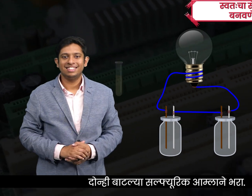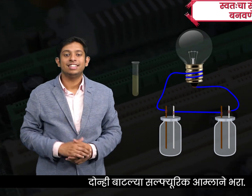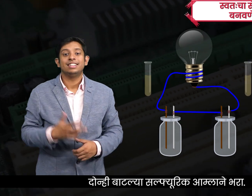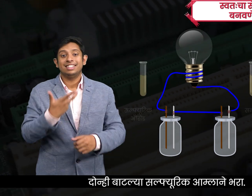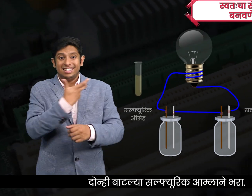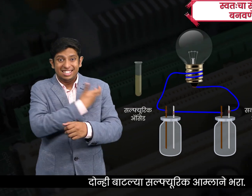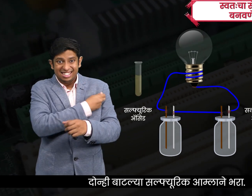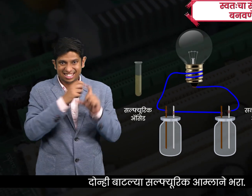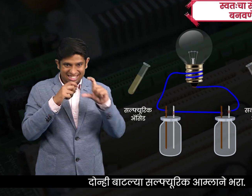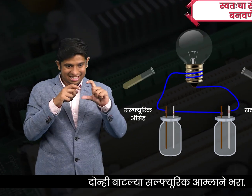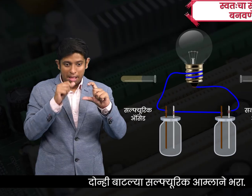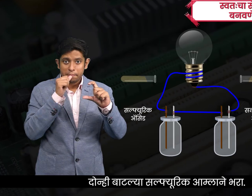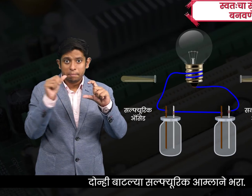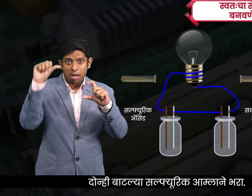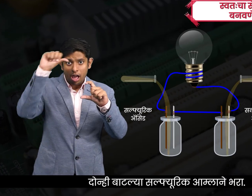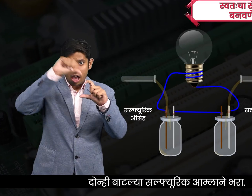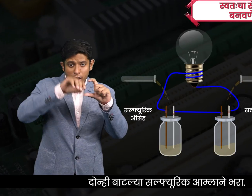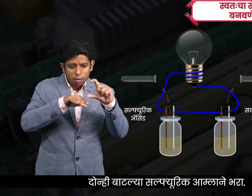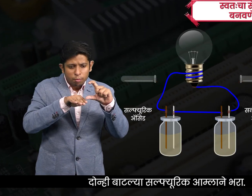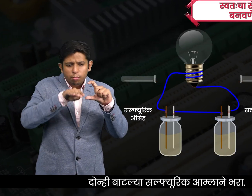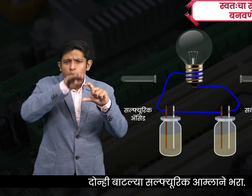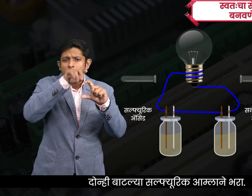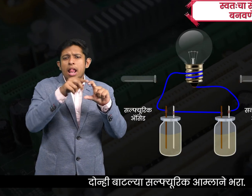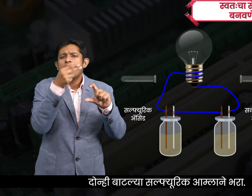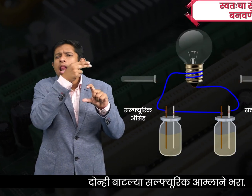दोन्ही बाटल्या सल्फ्युरिक आम्लाने भरा.